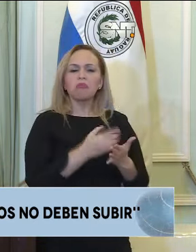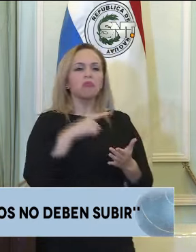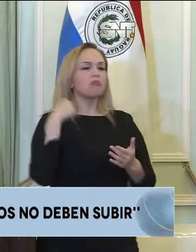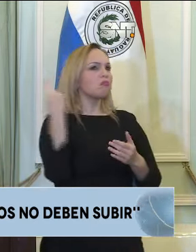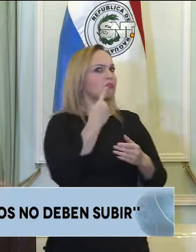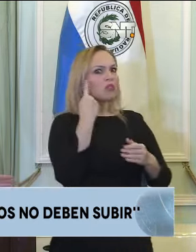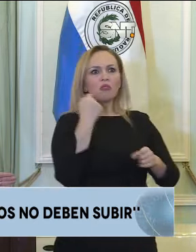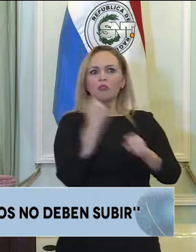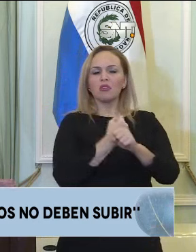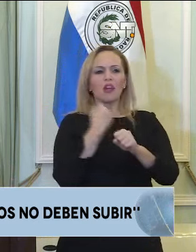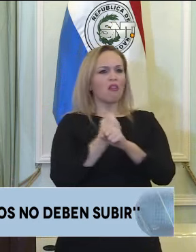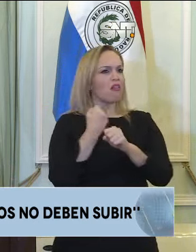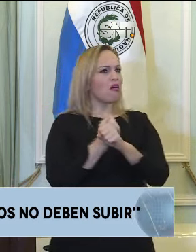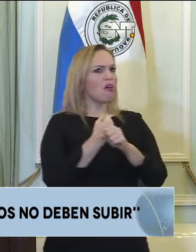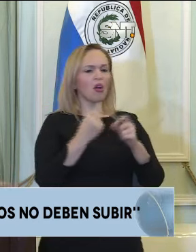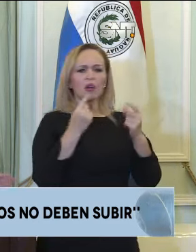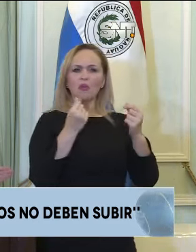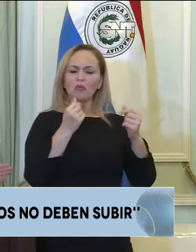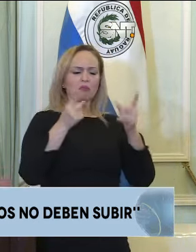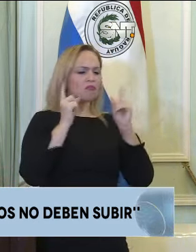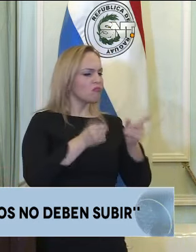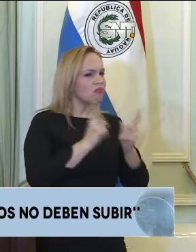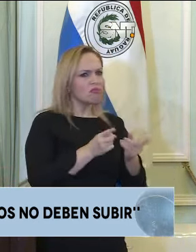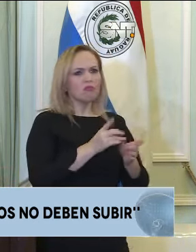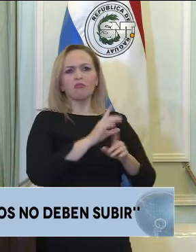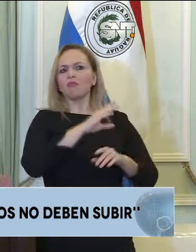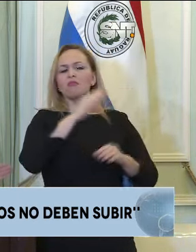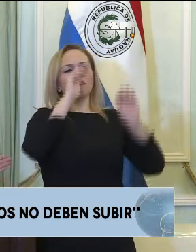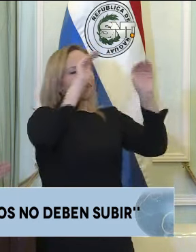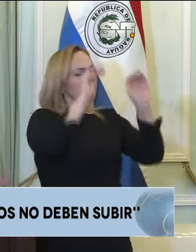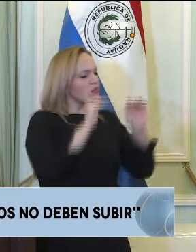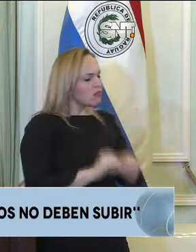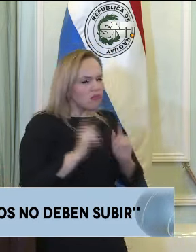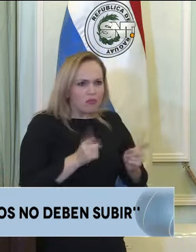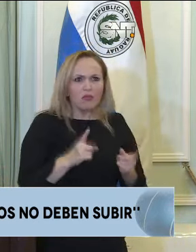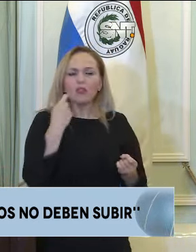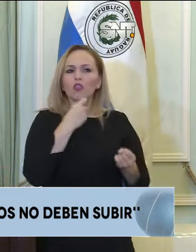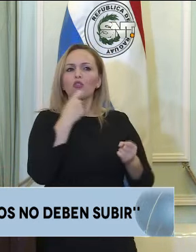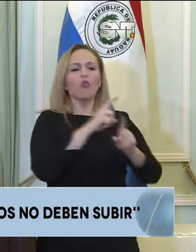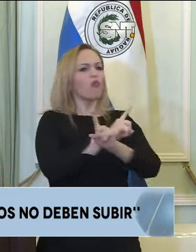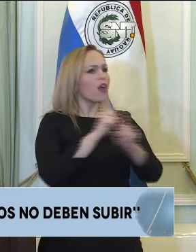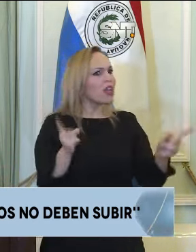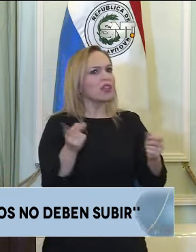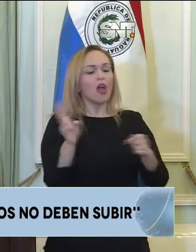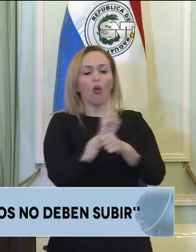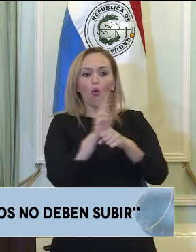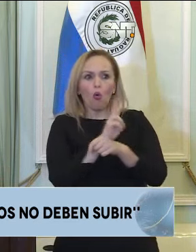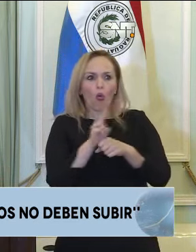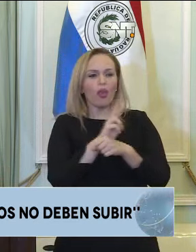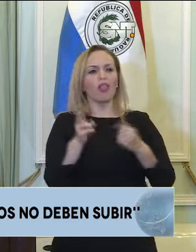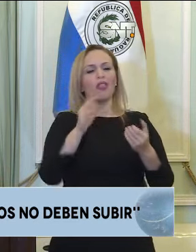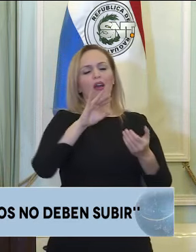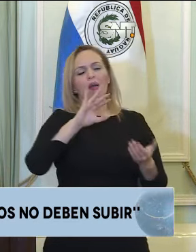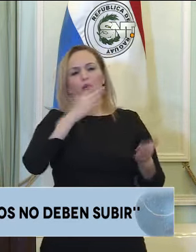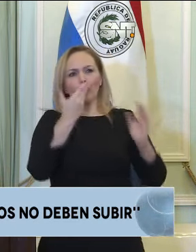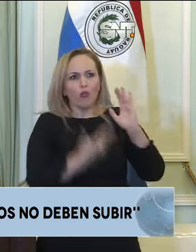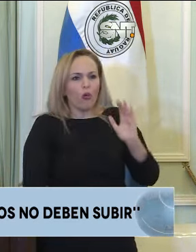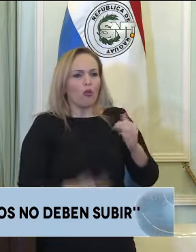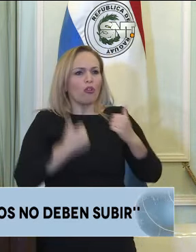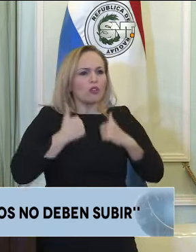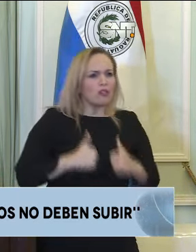proveedores de estos, de mantener los suministros, de tener las góndolas, de tener los protocolos de salud y de poder recibir a la